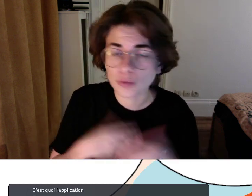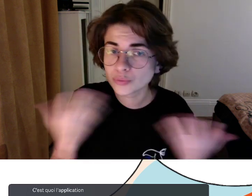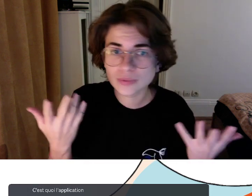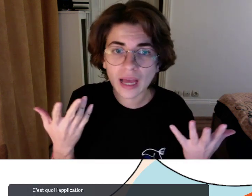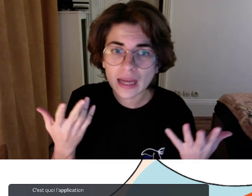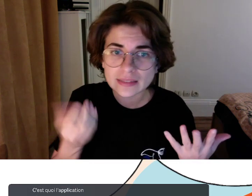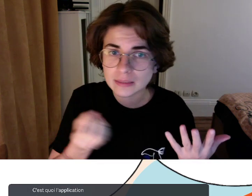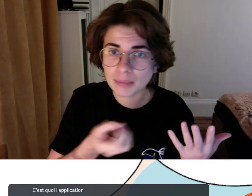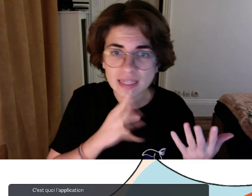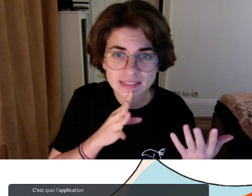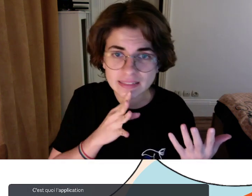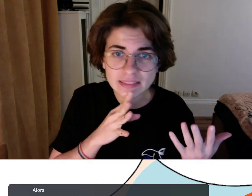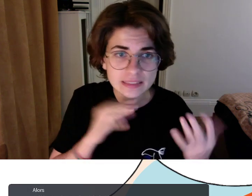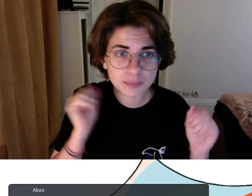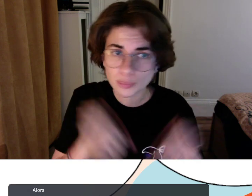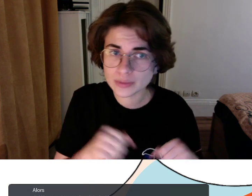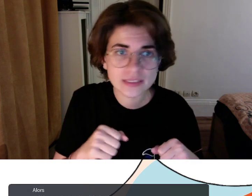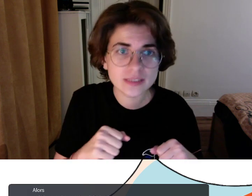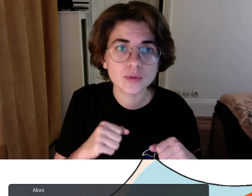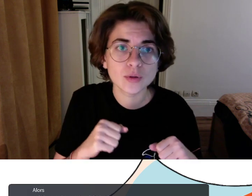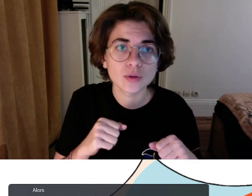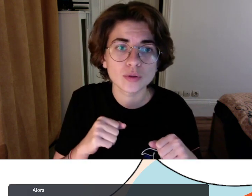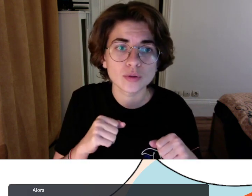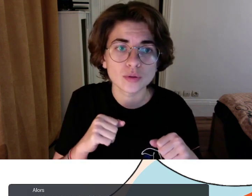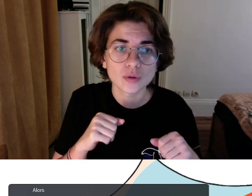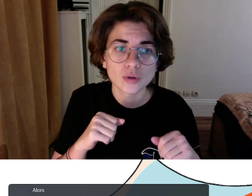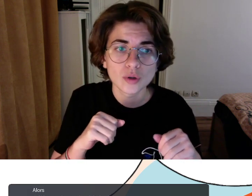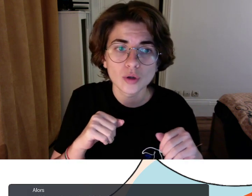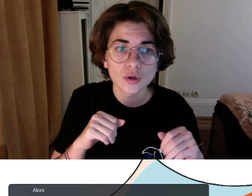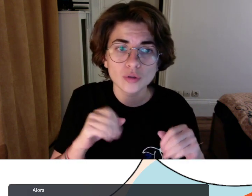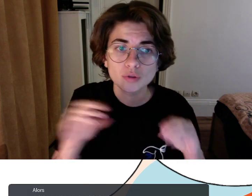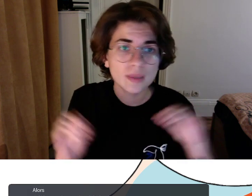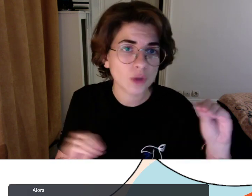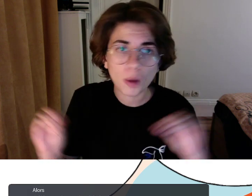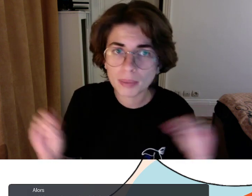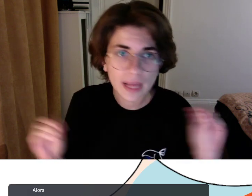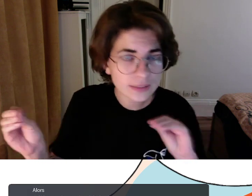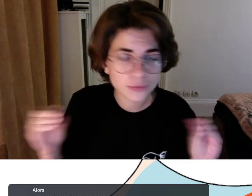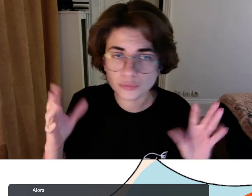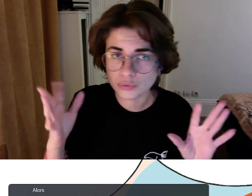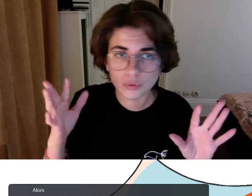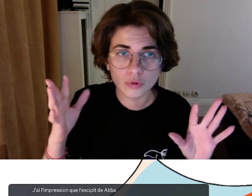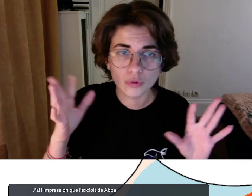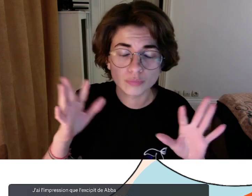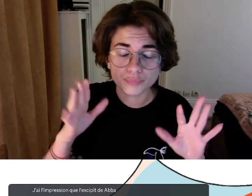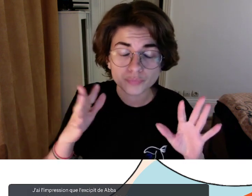Mais en tout cas, c'est pratique, c'est possible de mettre en place